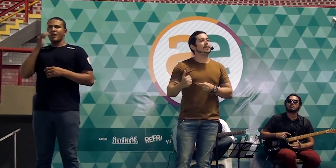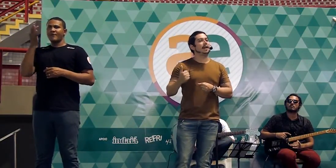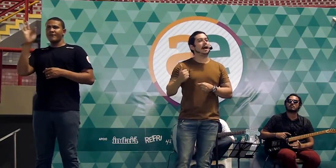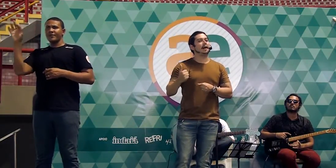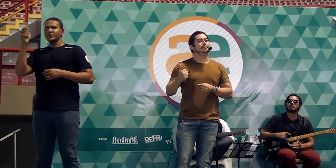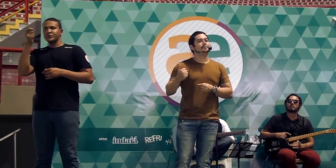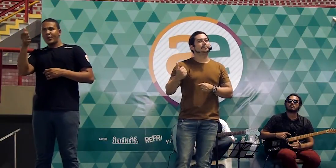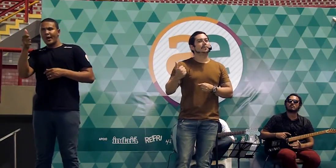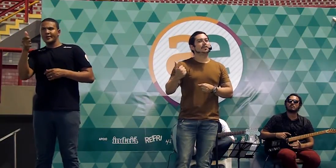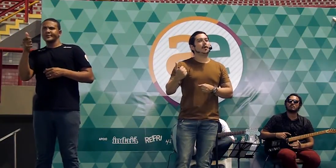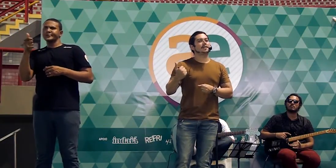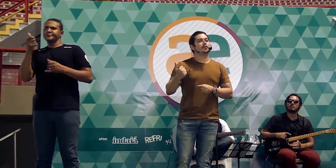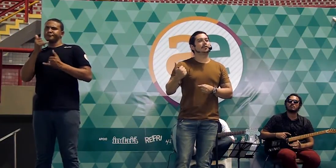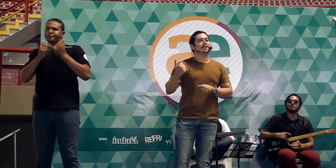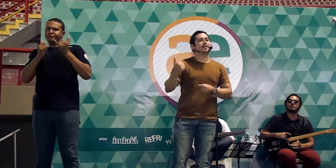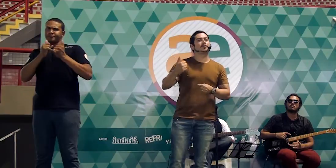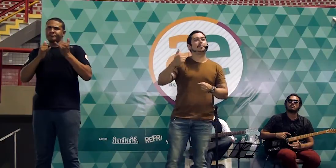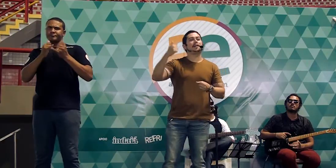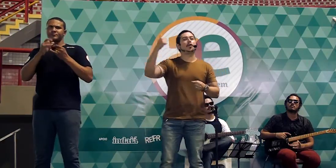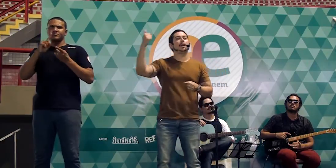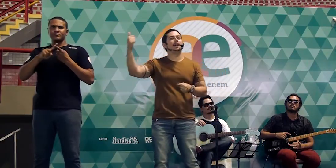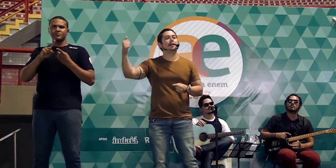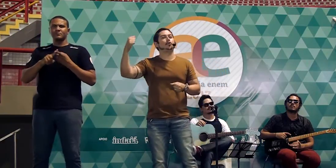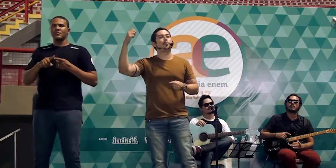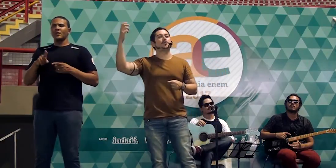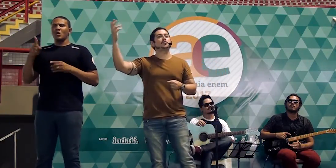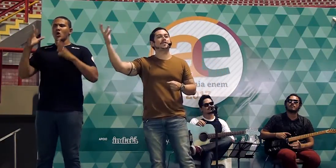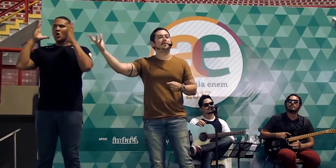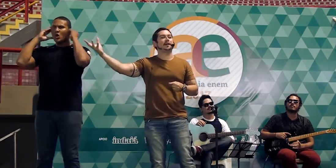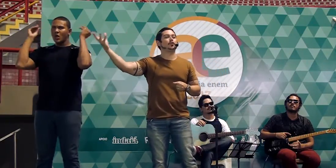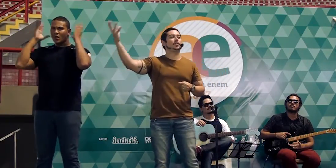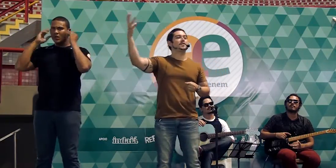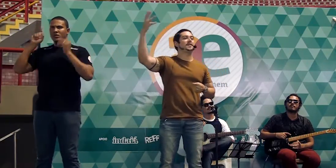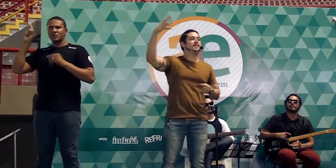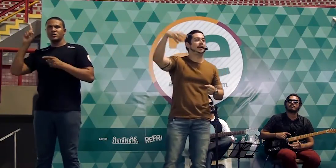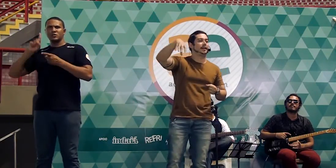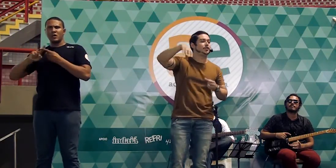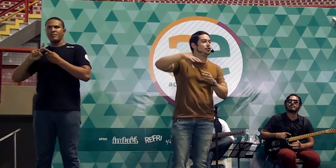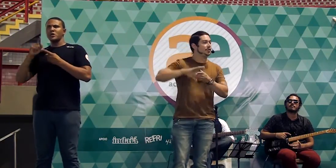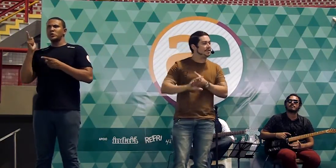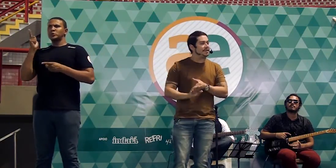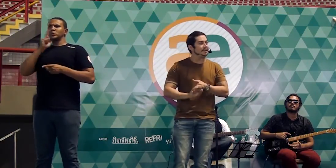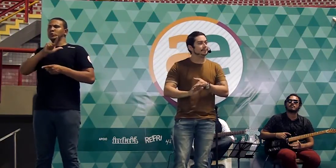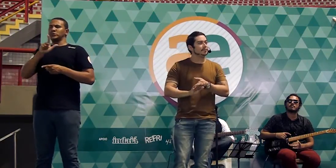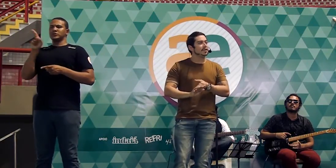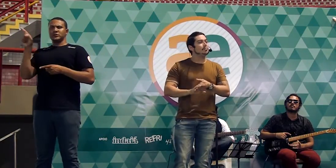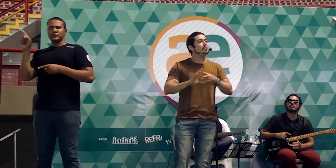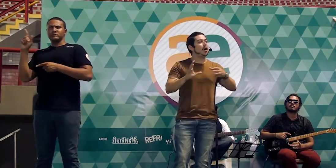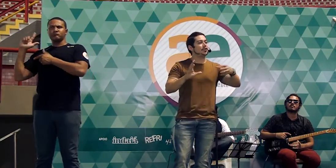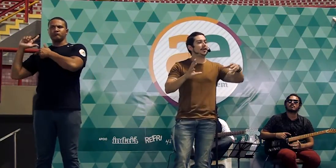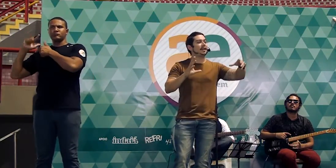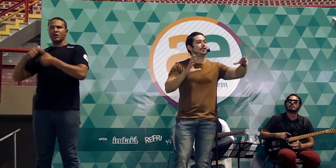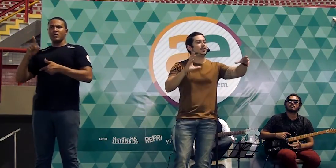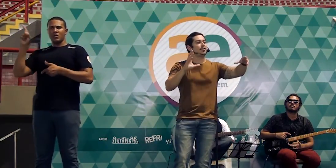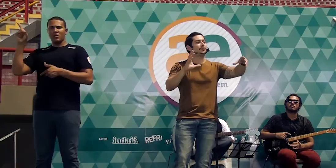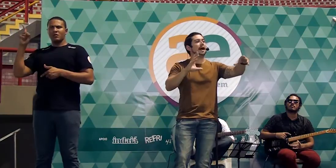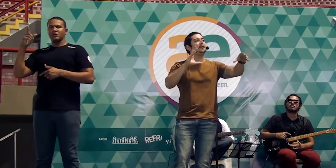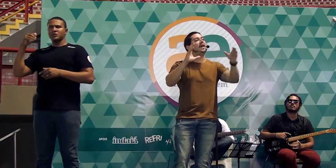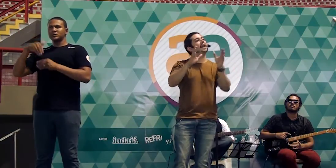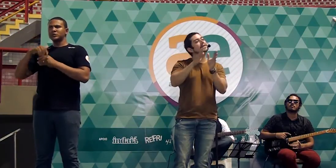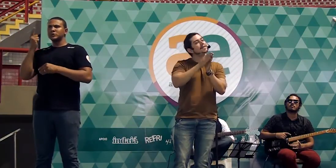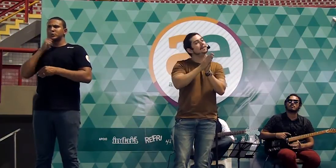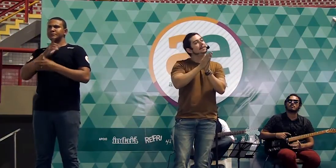aconteceu similar. Quase aconteceu também na Holanda. Grupos conservadores venceram eleições. Mostra que a